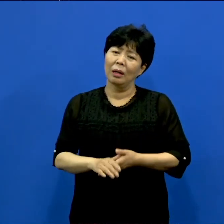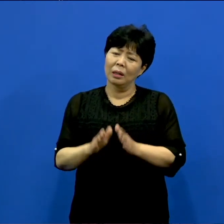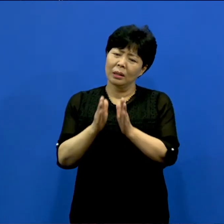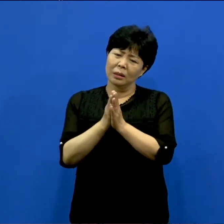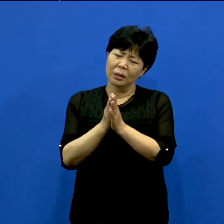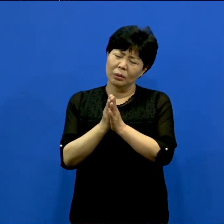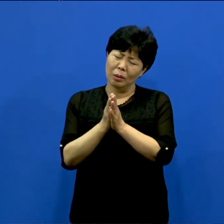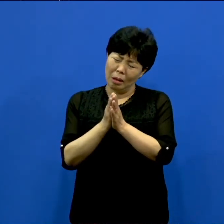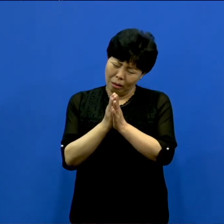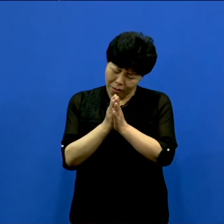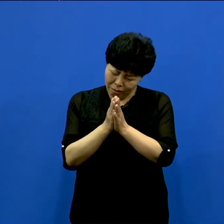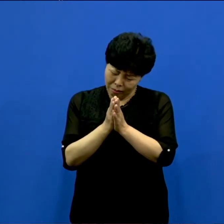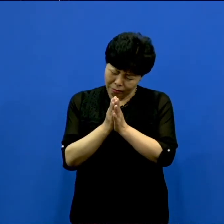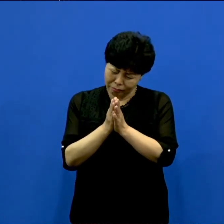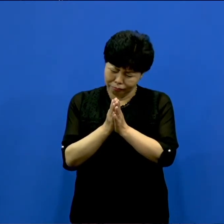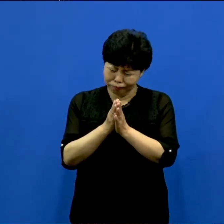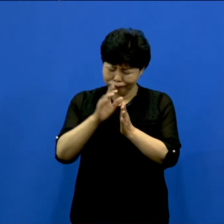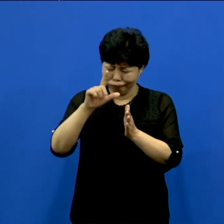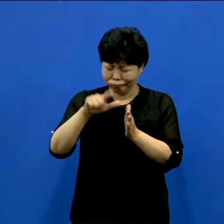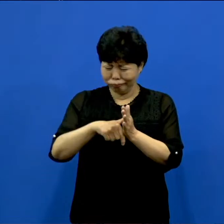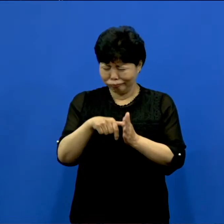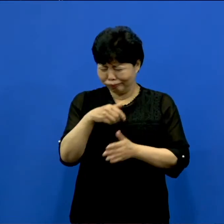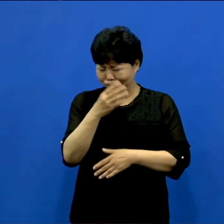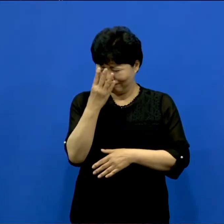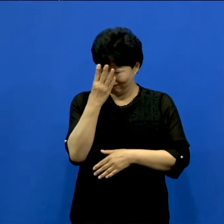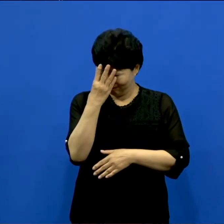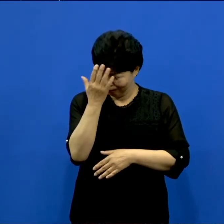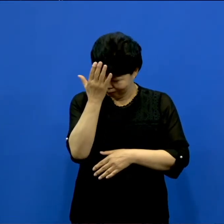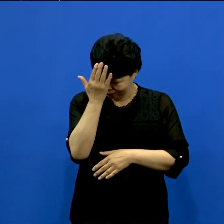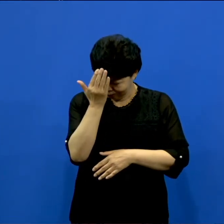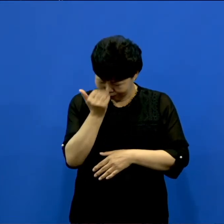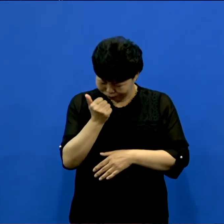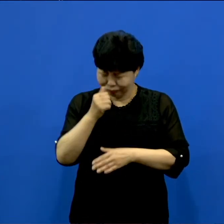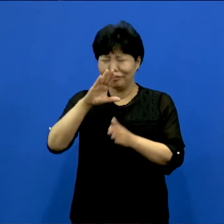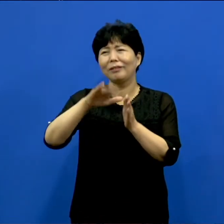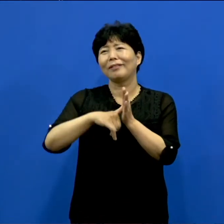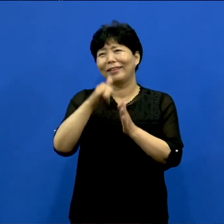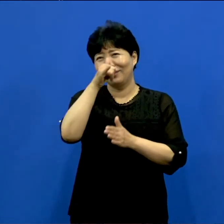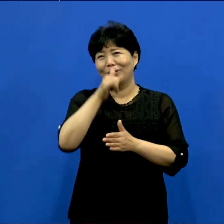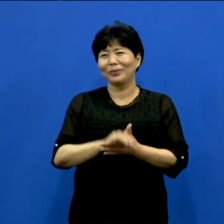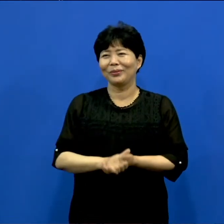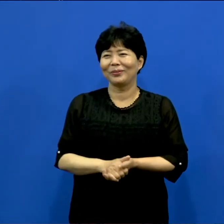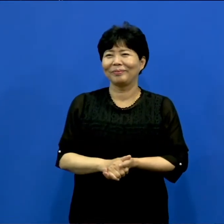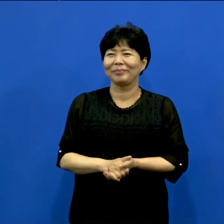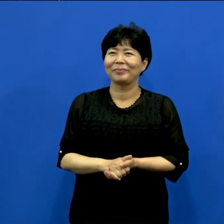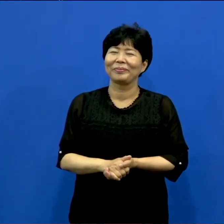시간이 안 가. 그냥 아무리 시계를 흔들어도 안 가는 것 같아요.